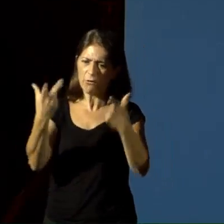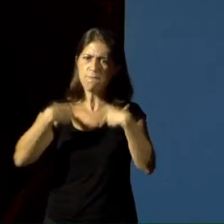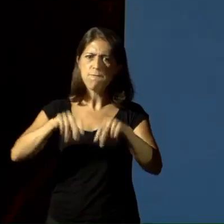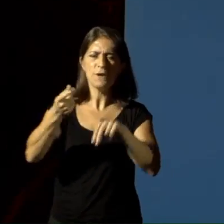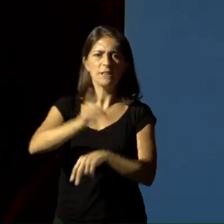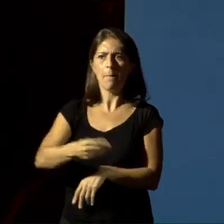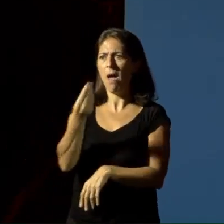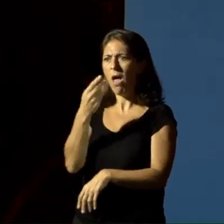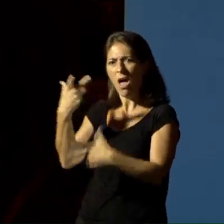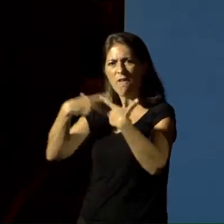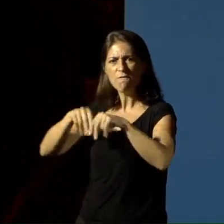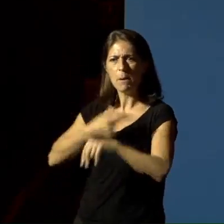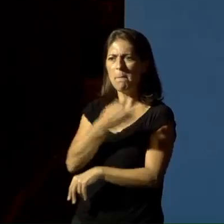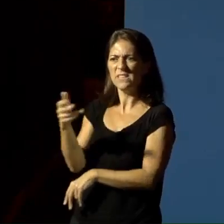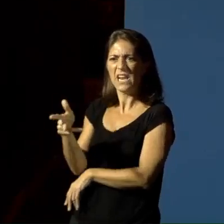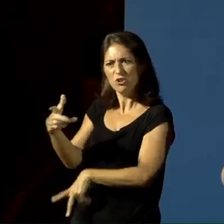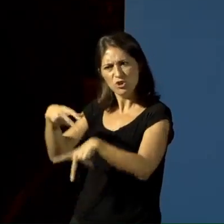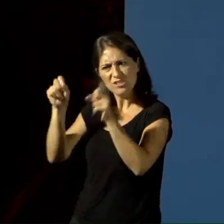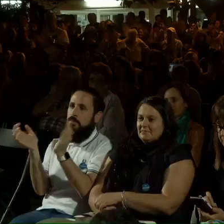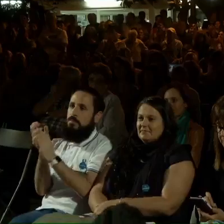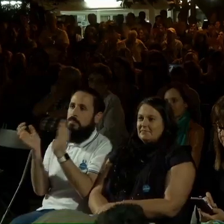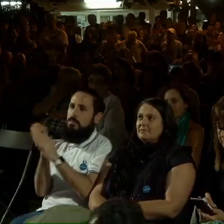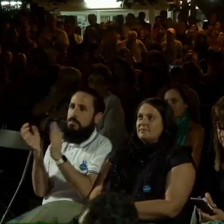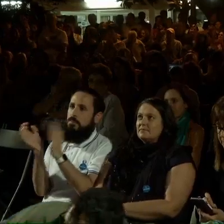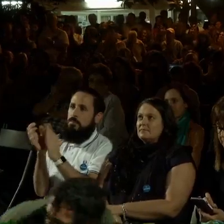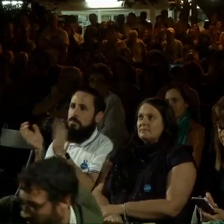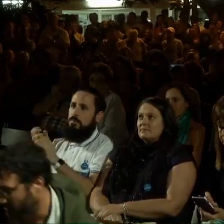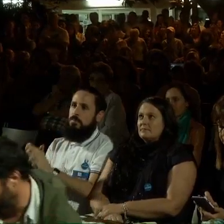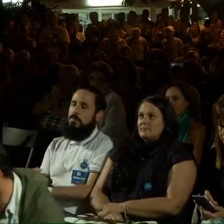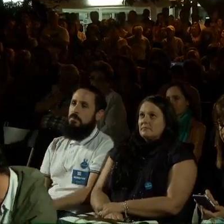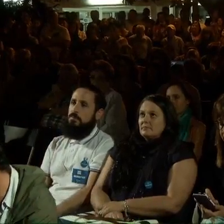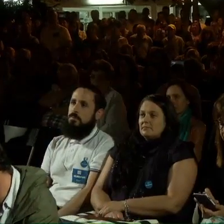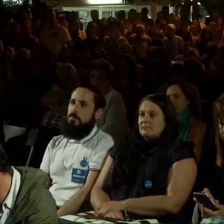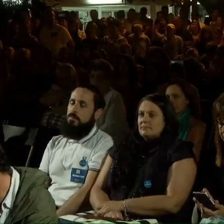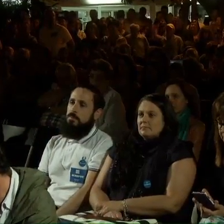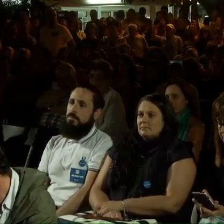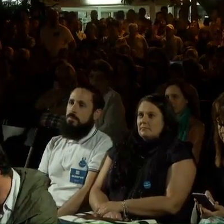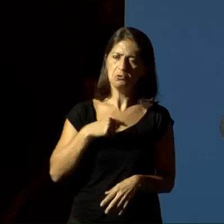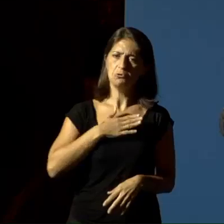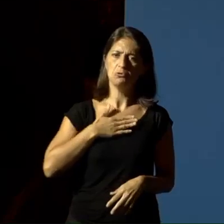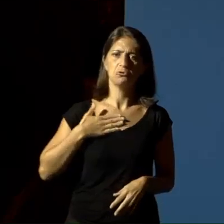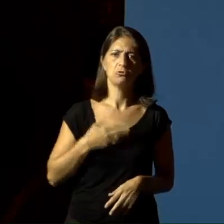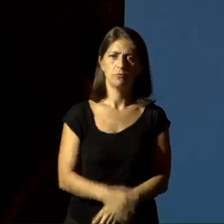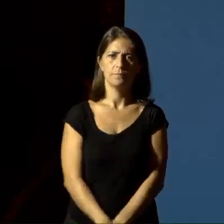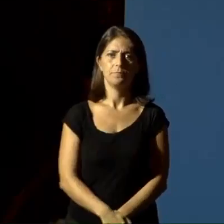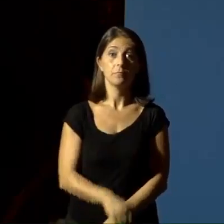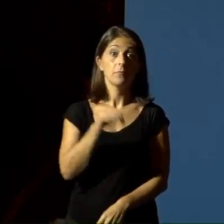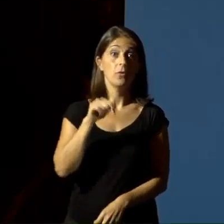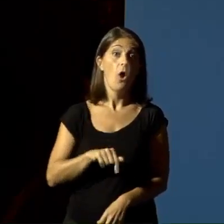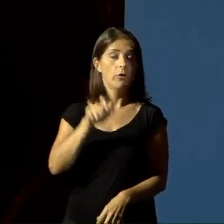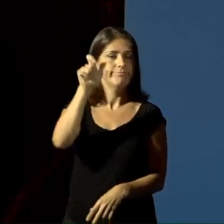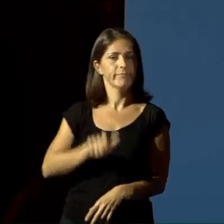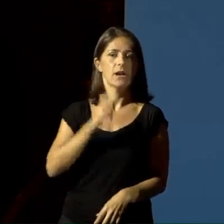sin alimento, para a xente sin dereitos. Eso que nos queremos. E hoxe veo